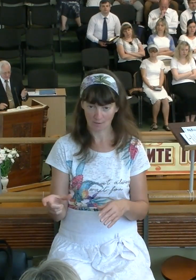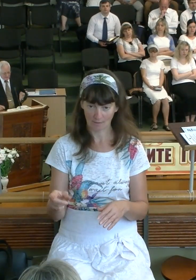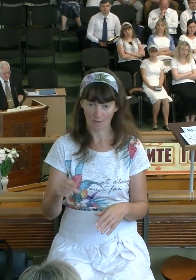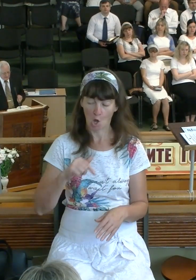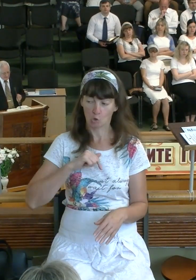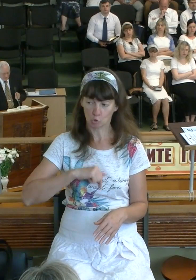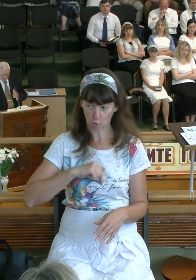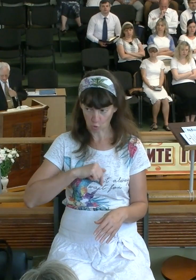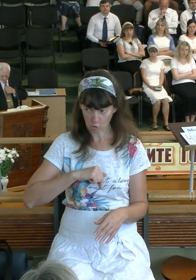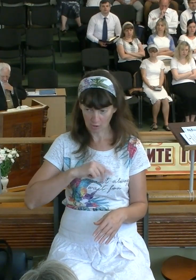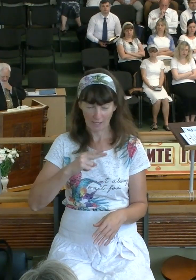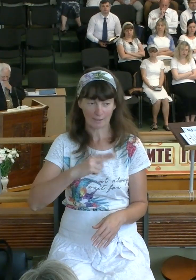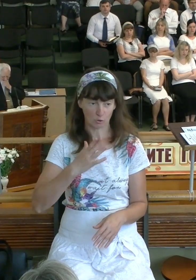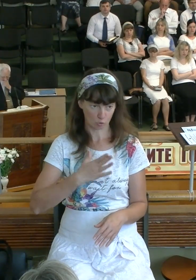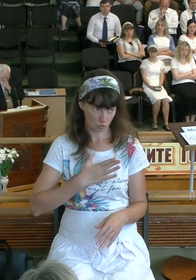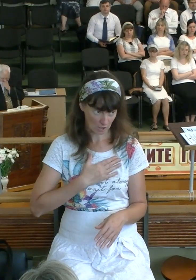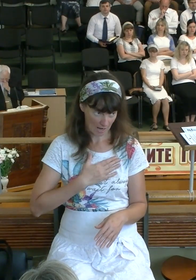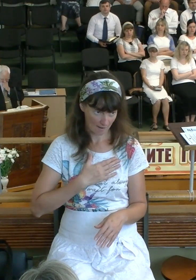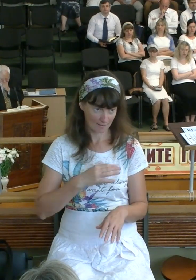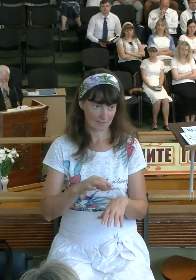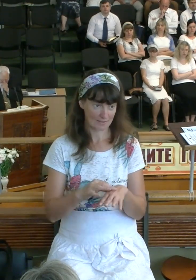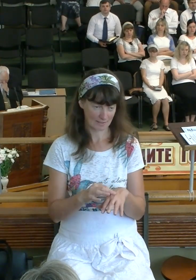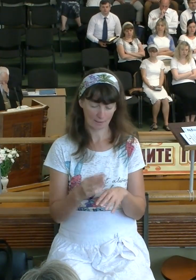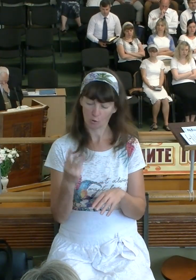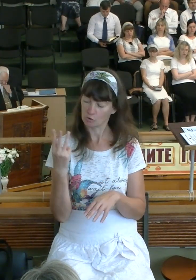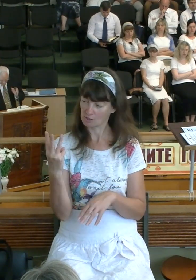Первое Фессалоникийцам